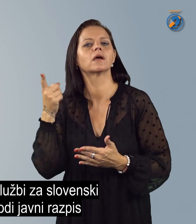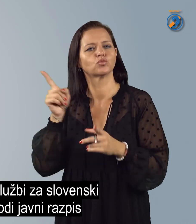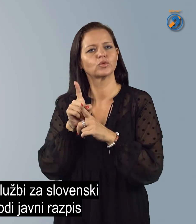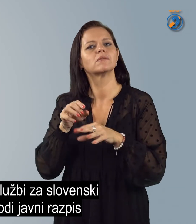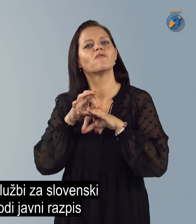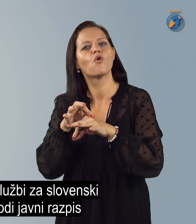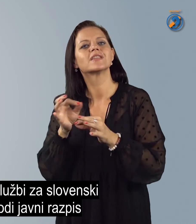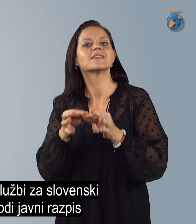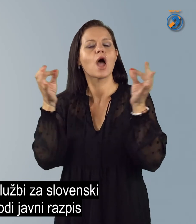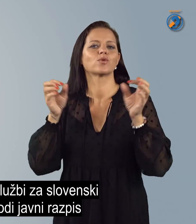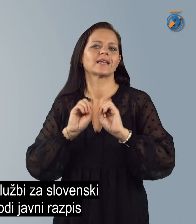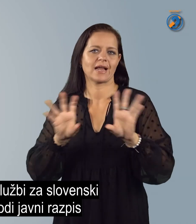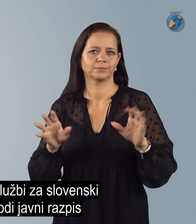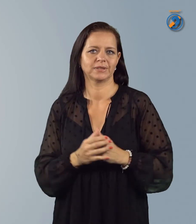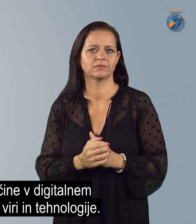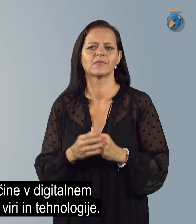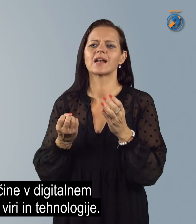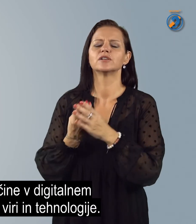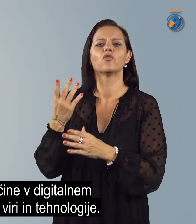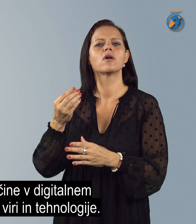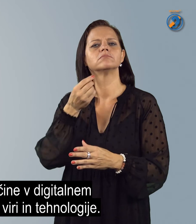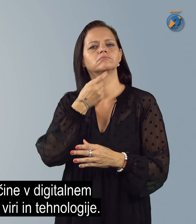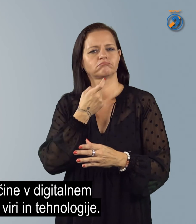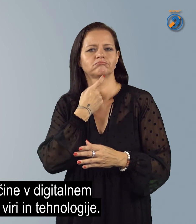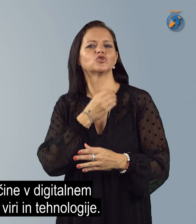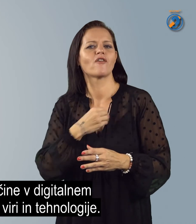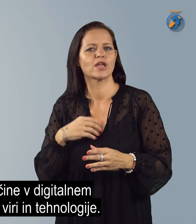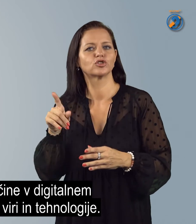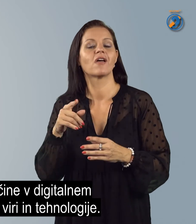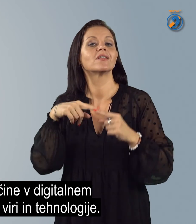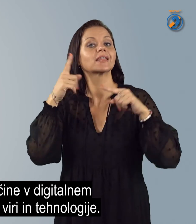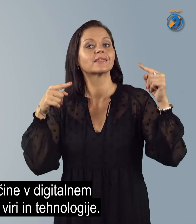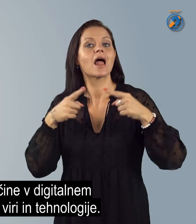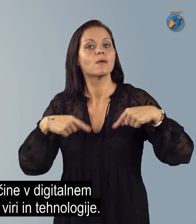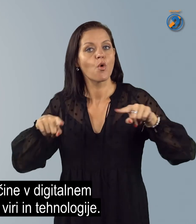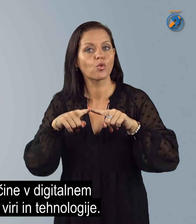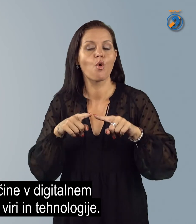razpis Razvoj slovenščine v digitalnem okolju, jezikovni viri in tehnologije.